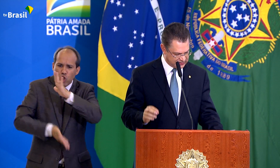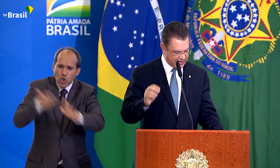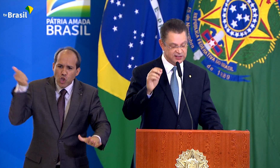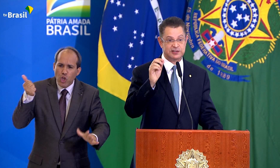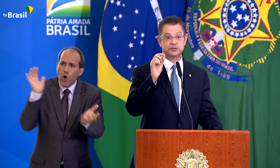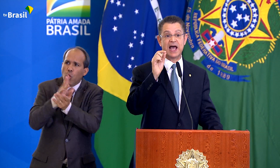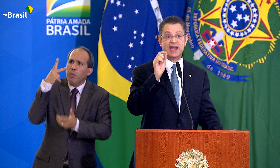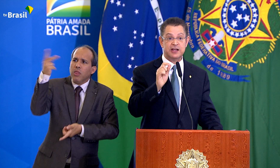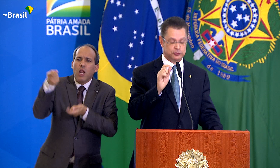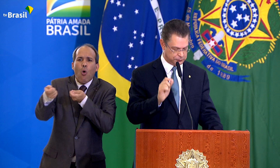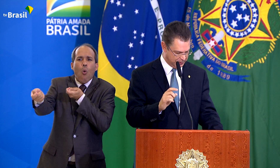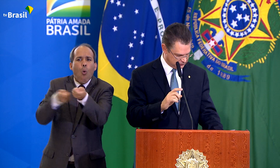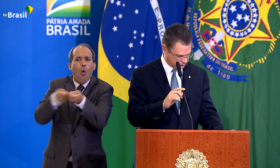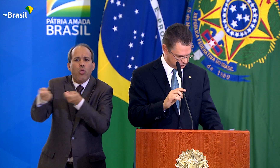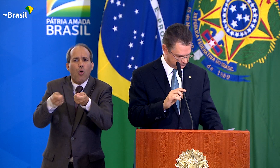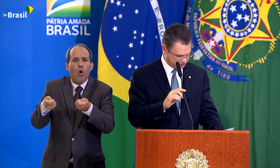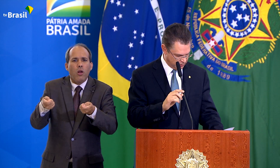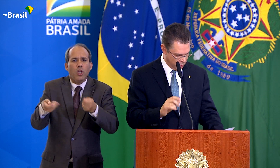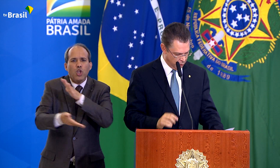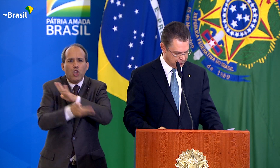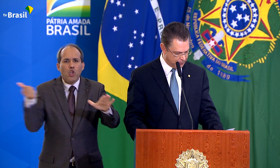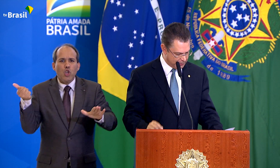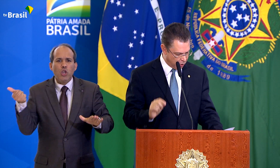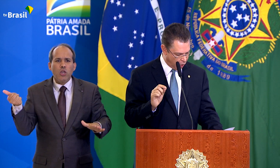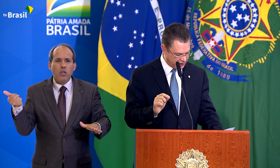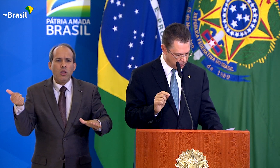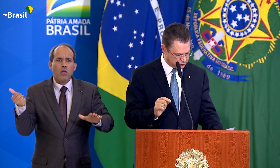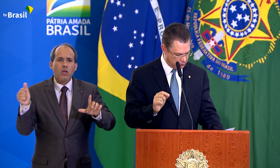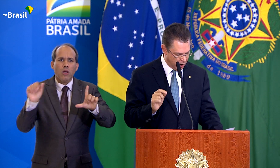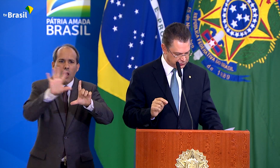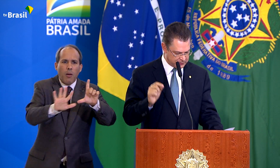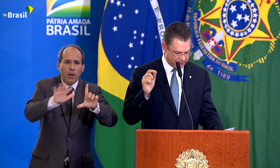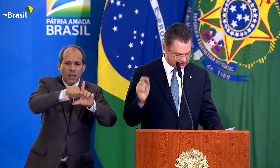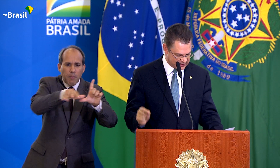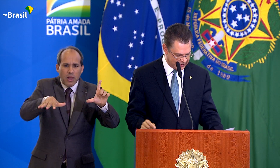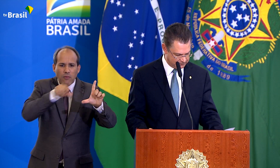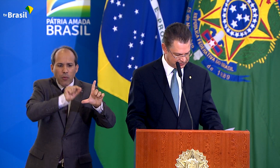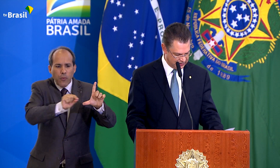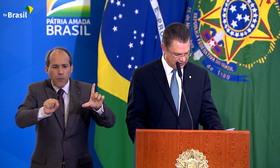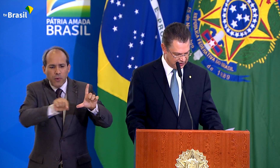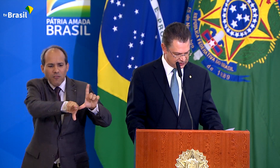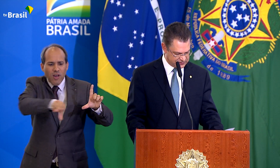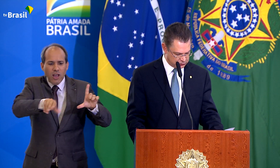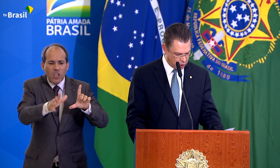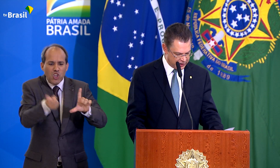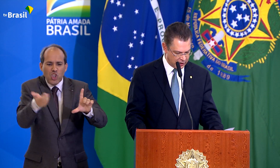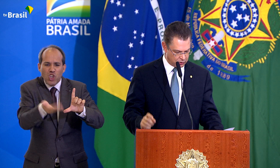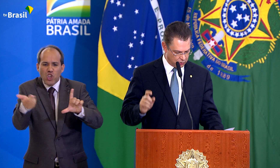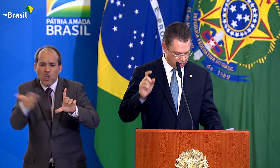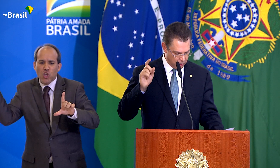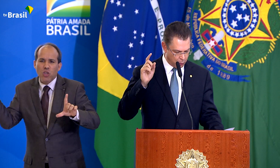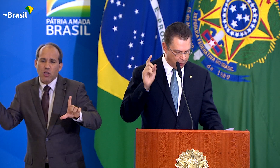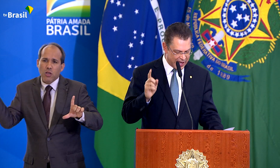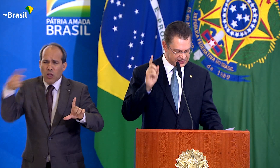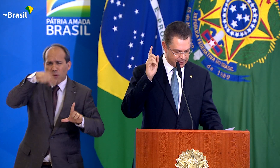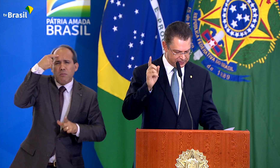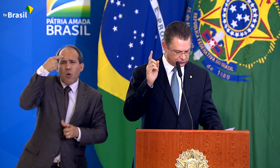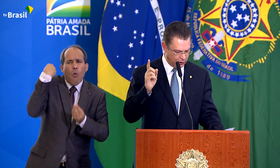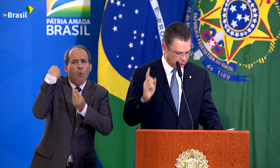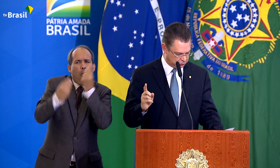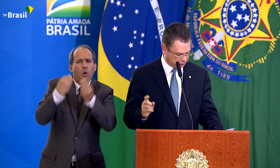e terem seus canais suspensos o problema ocorre quando o modo de pensar se torna